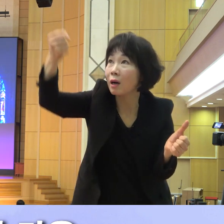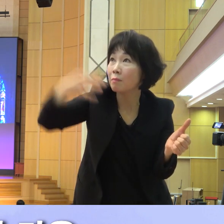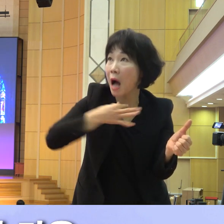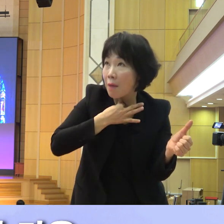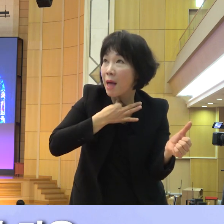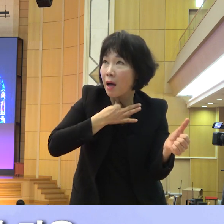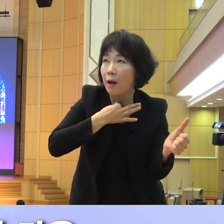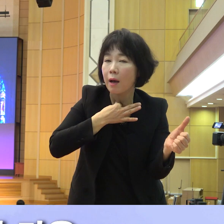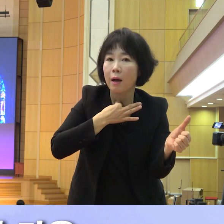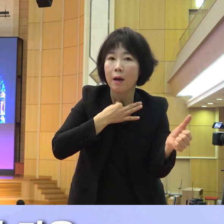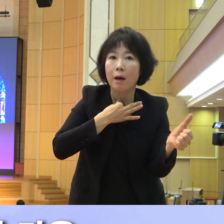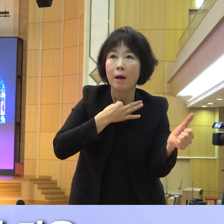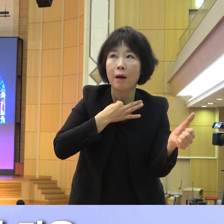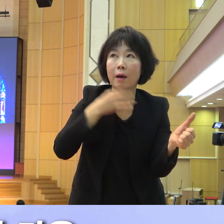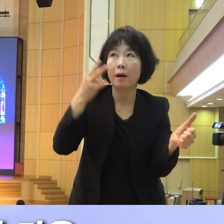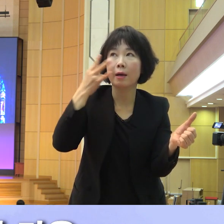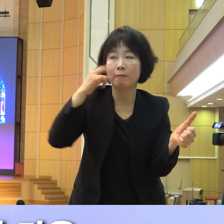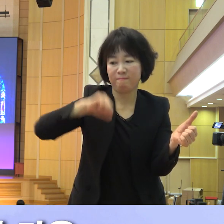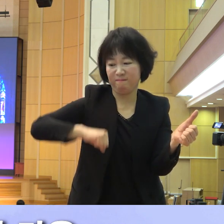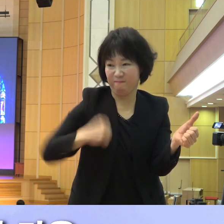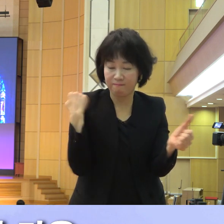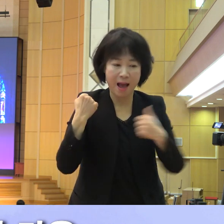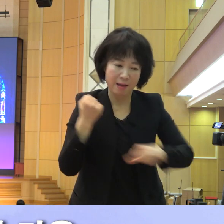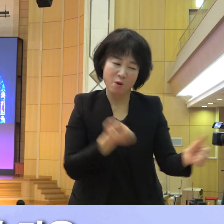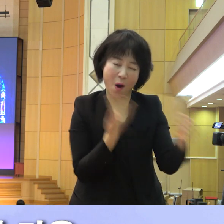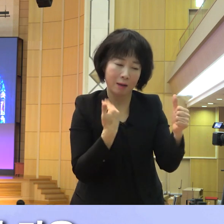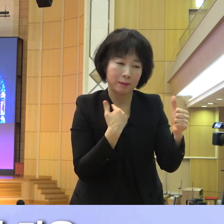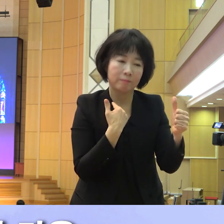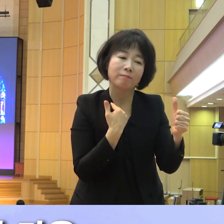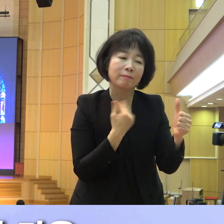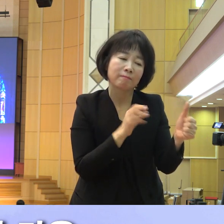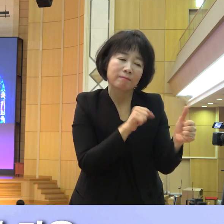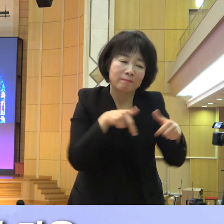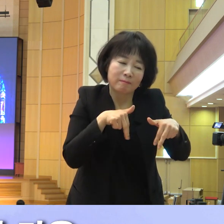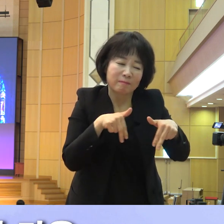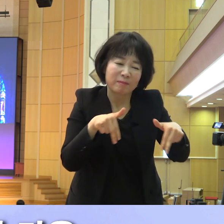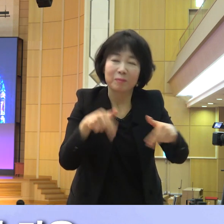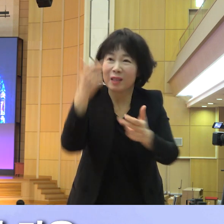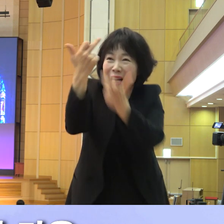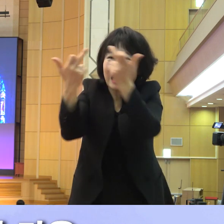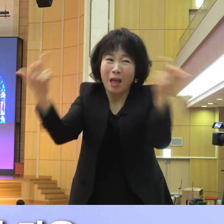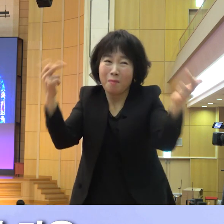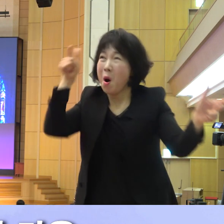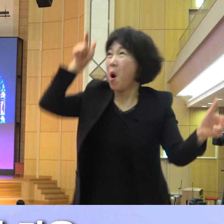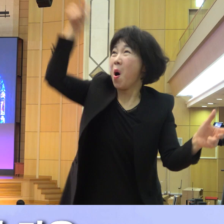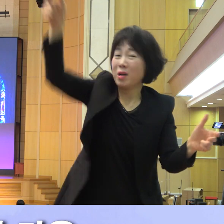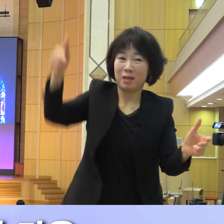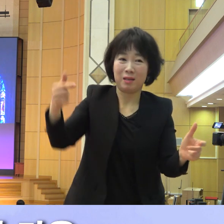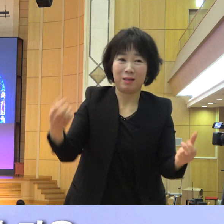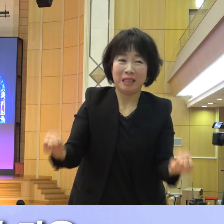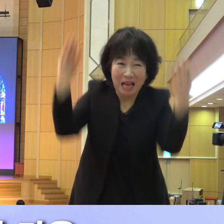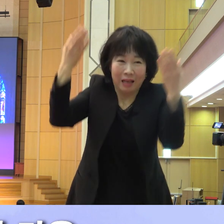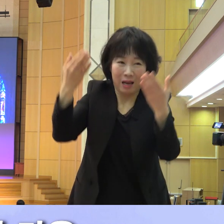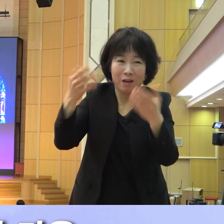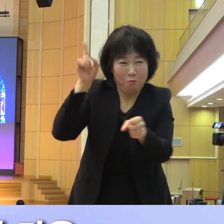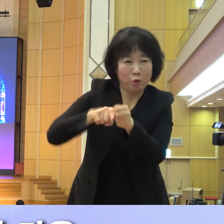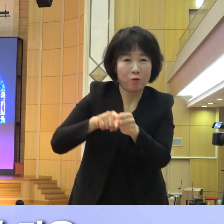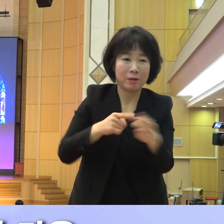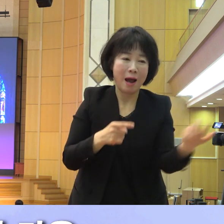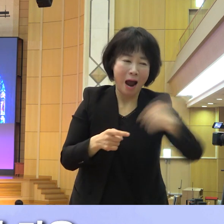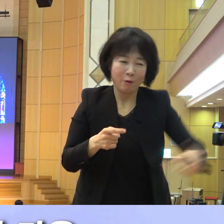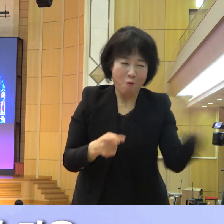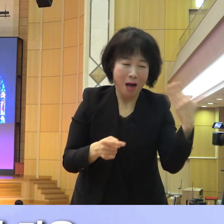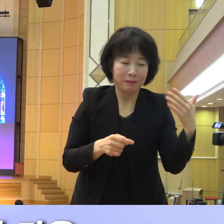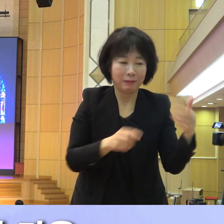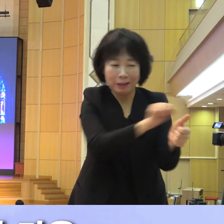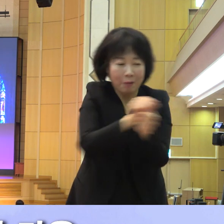모리아산에 도착했습니다. 모리아산에 도착해서 이제 아들을